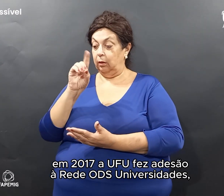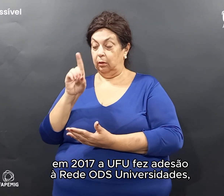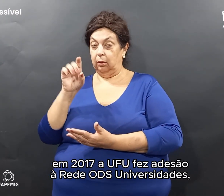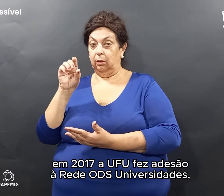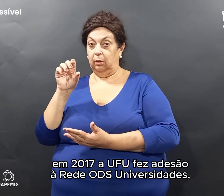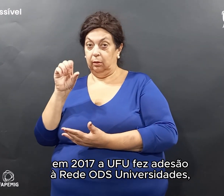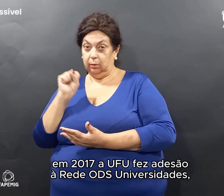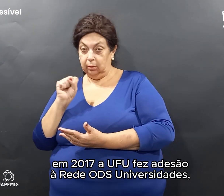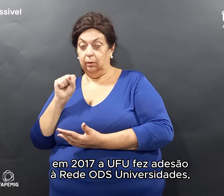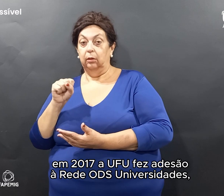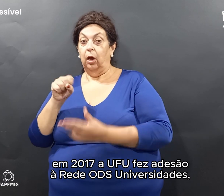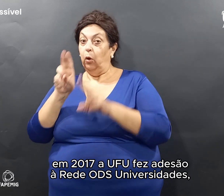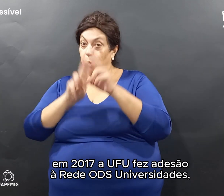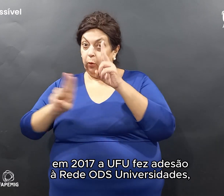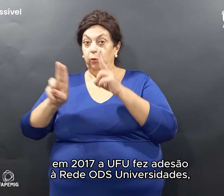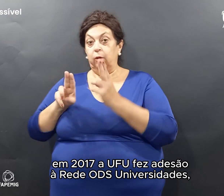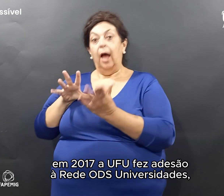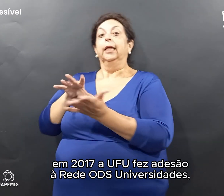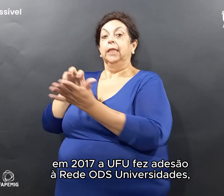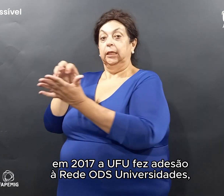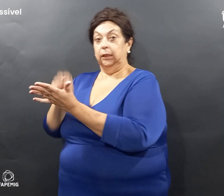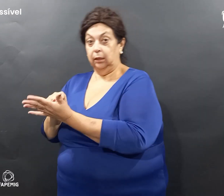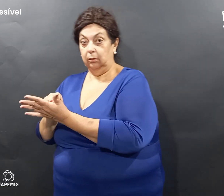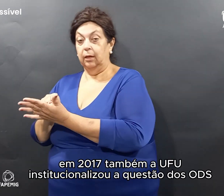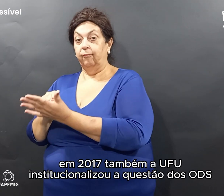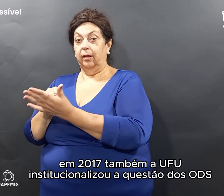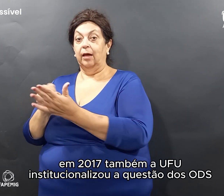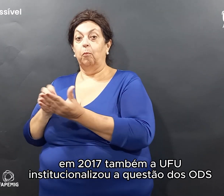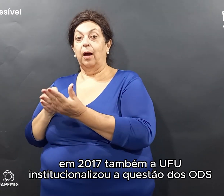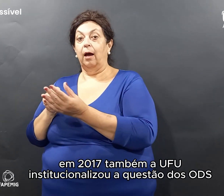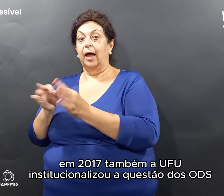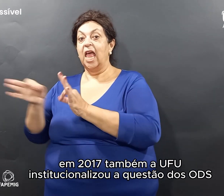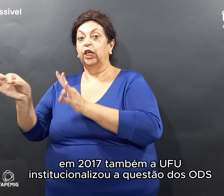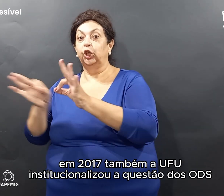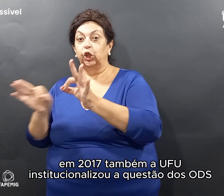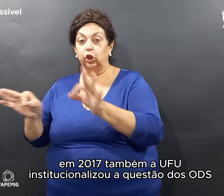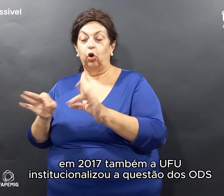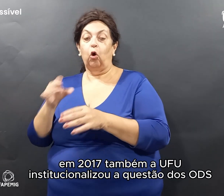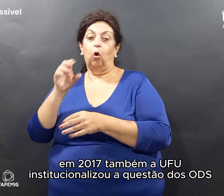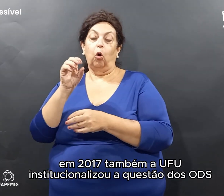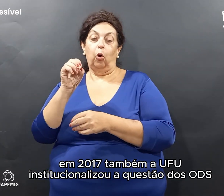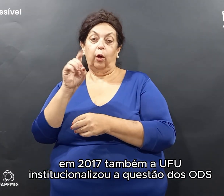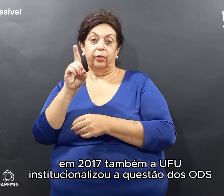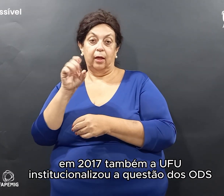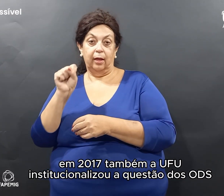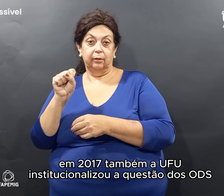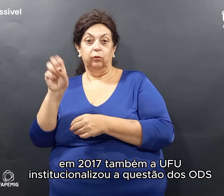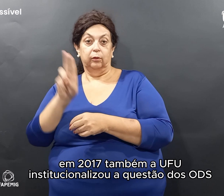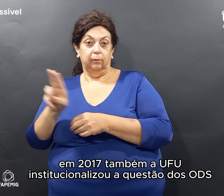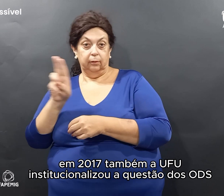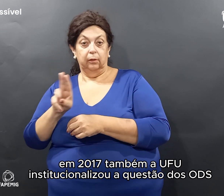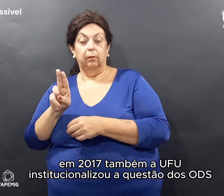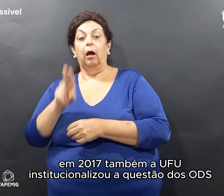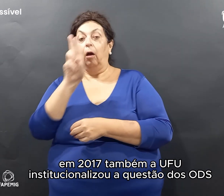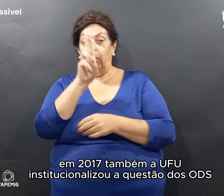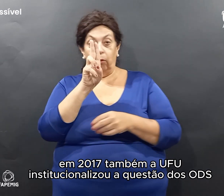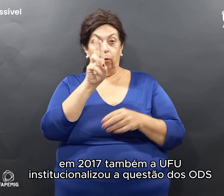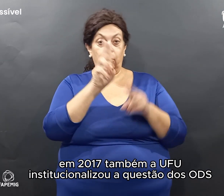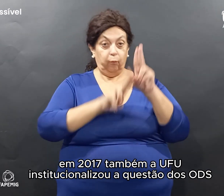fez adesão à rede ODS Universidades, em 2017 também a UFO institucionalizou a questão dos